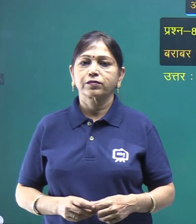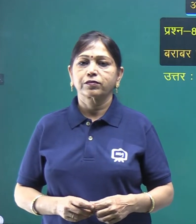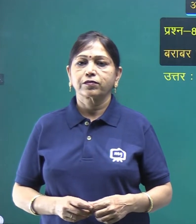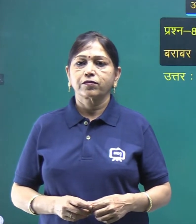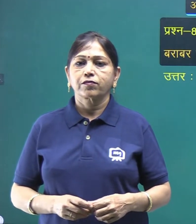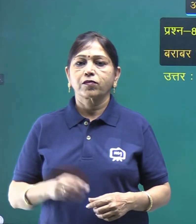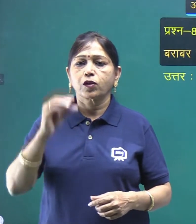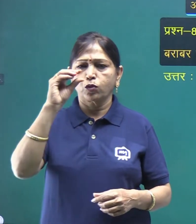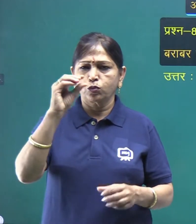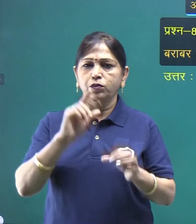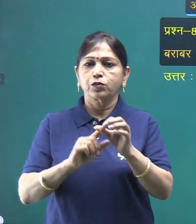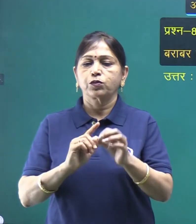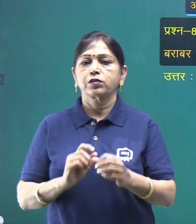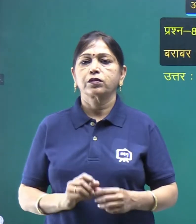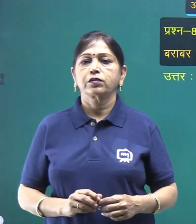अति लघुणात्मक